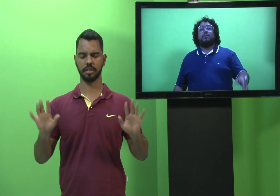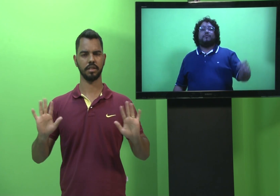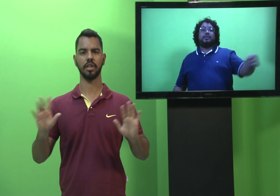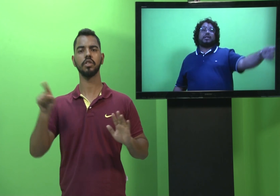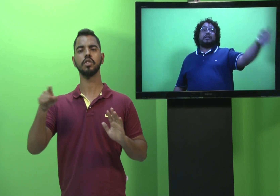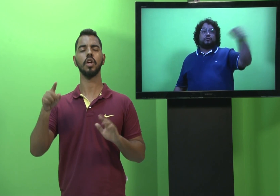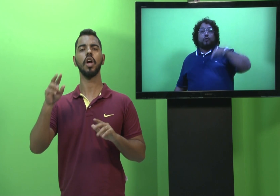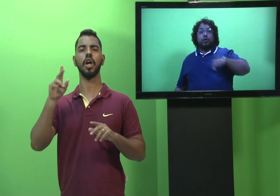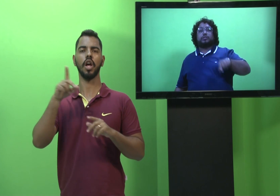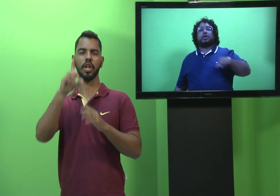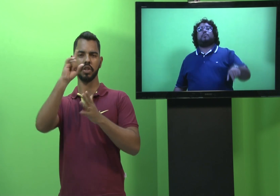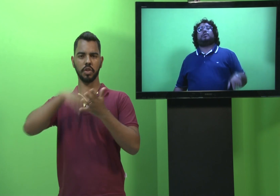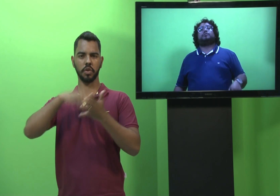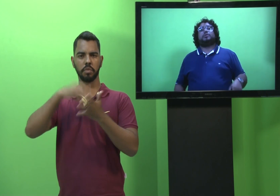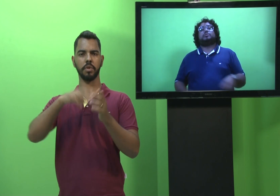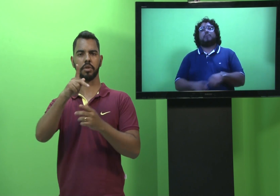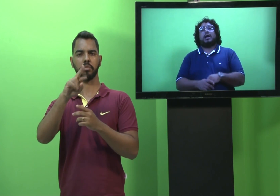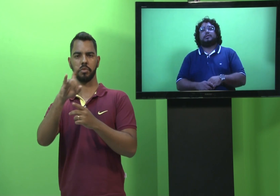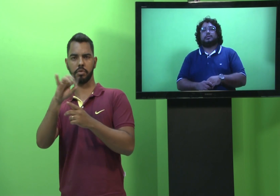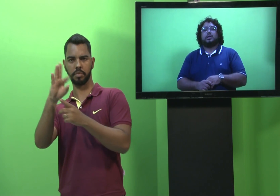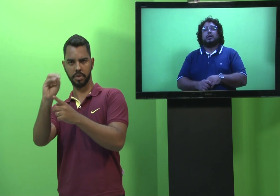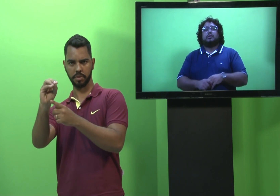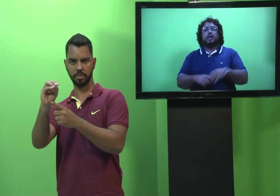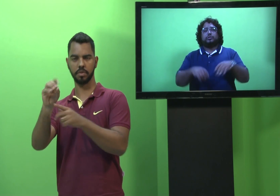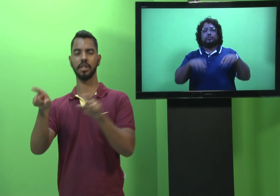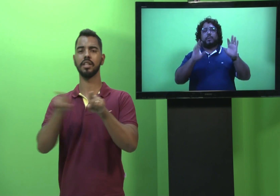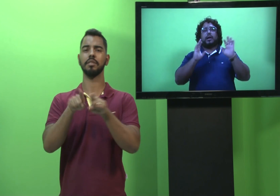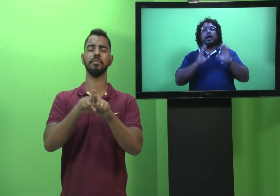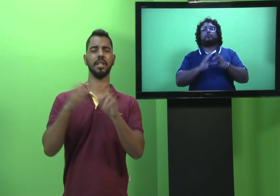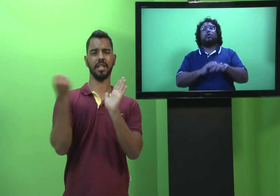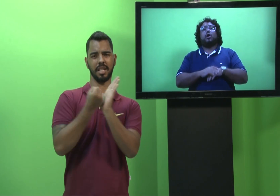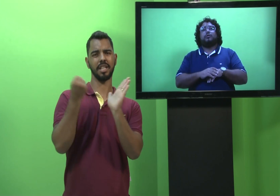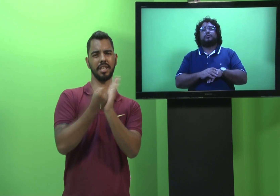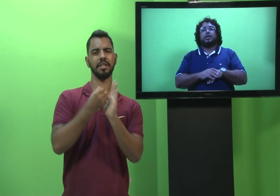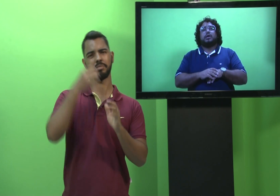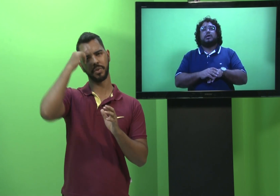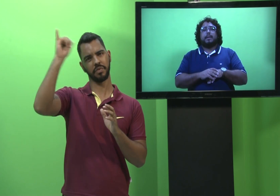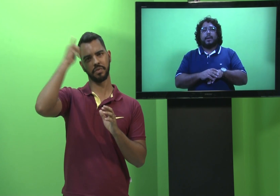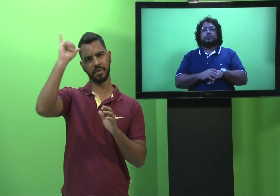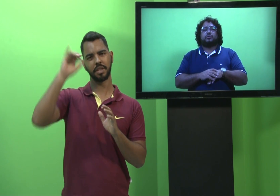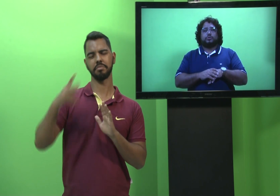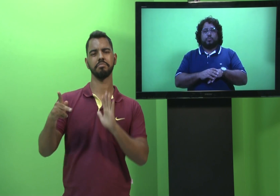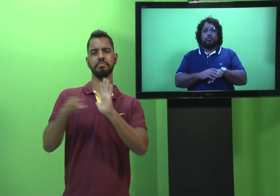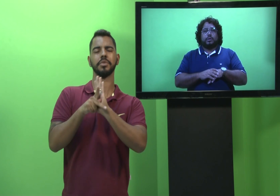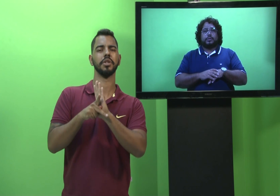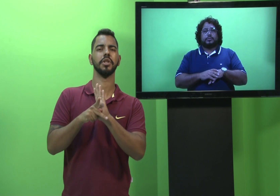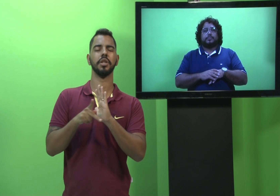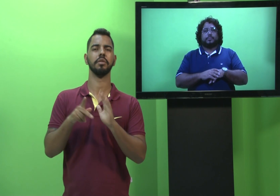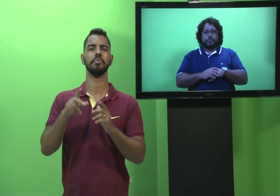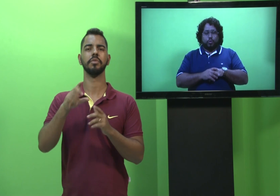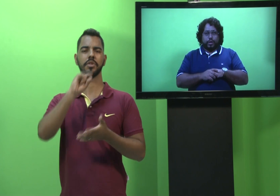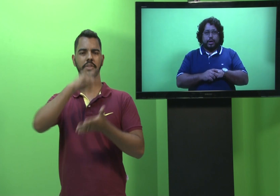uma vez que as folhas geralmente vêm timbradas. Deixe-os para cartórios e repartições públicas.